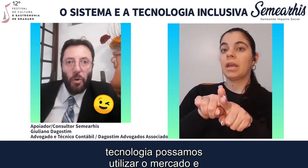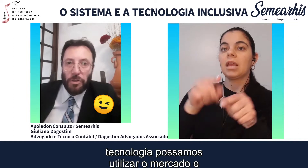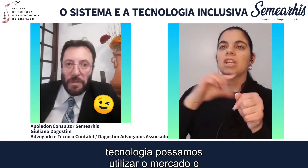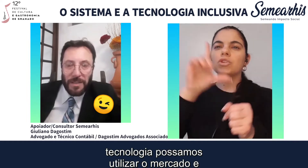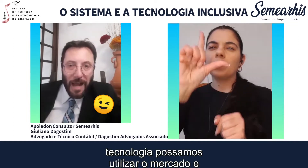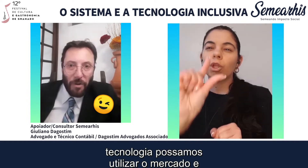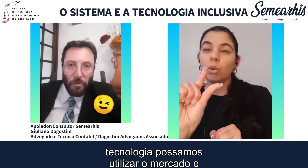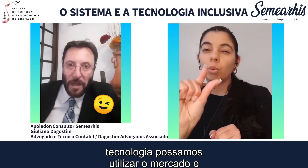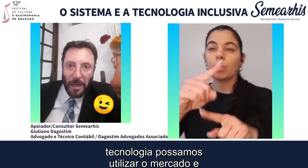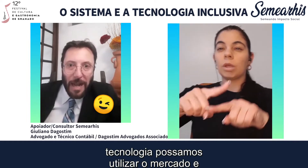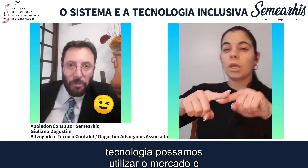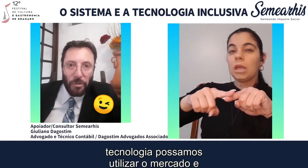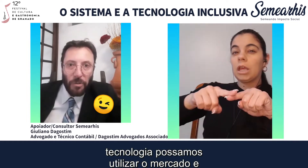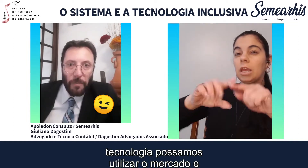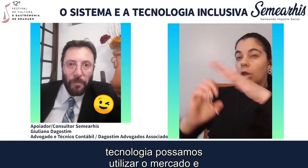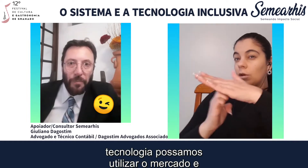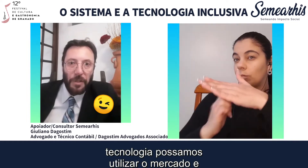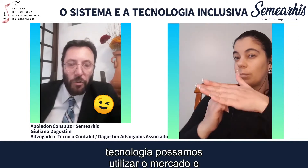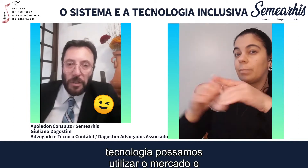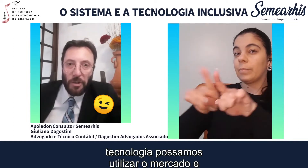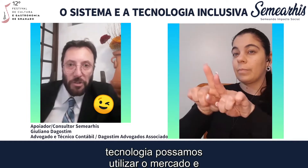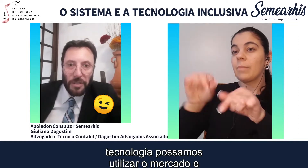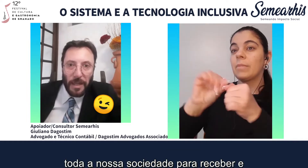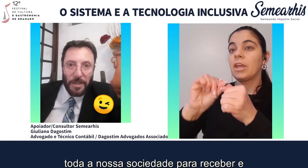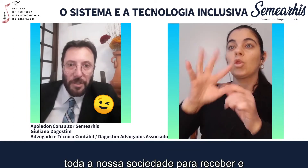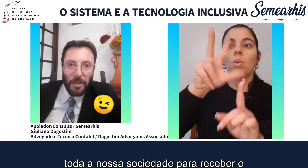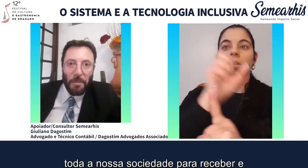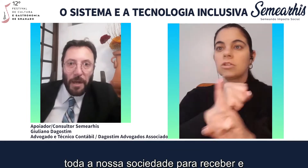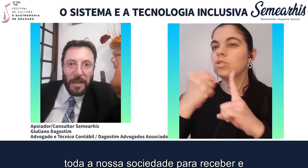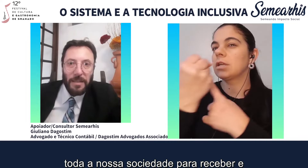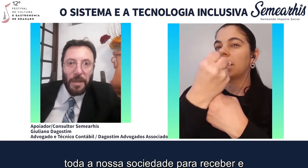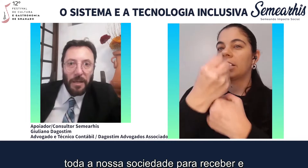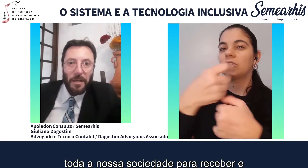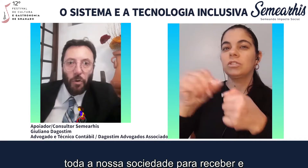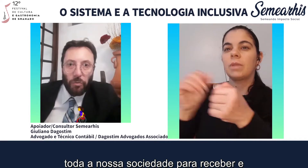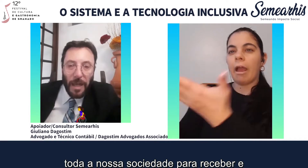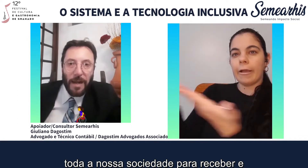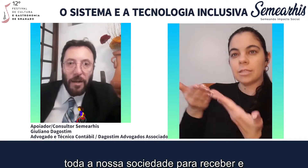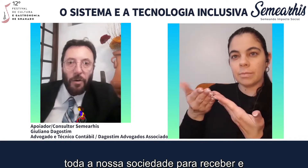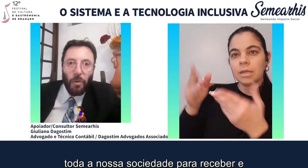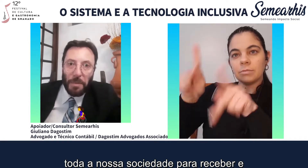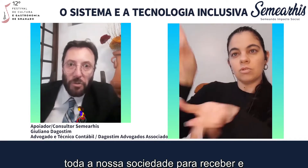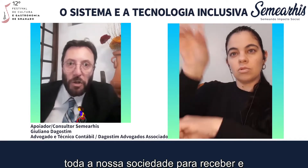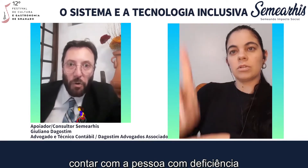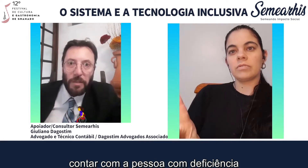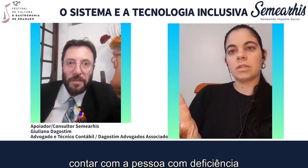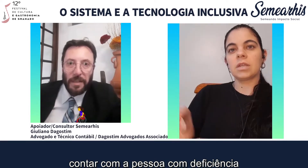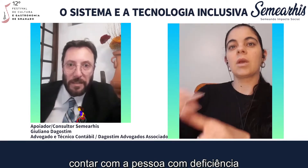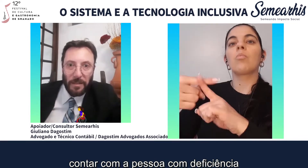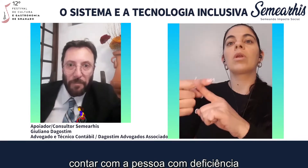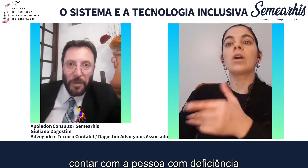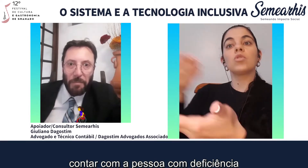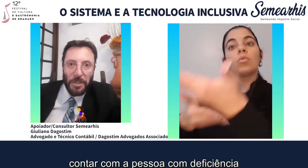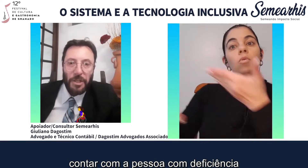possamos otimizar o mercado e toda a nossa sociedade para receber e contar com a pessoa com